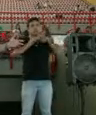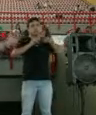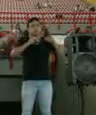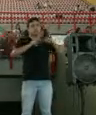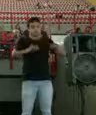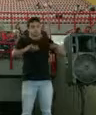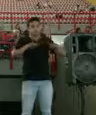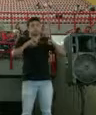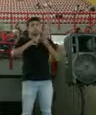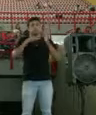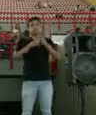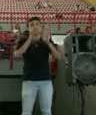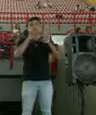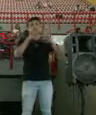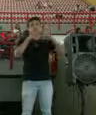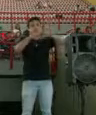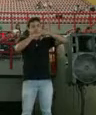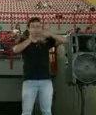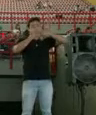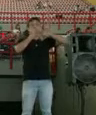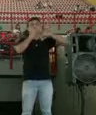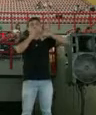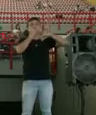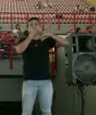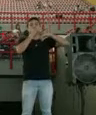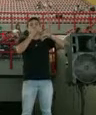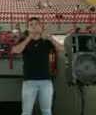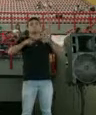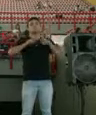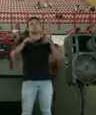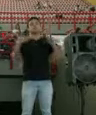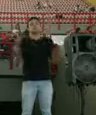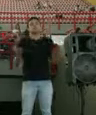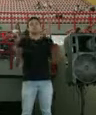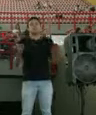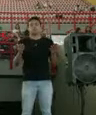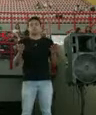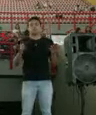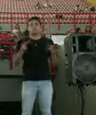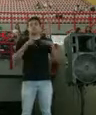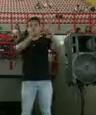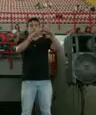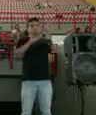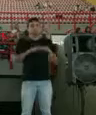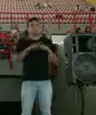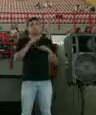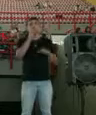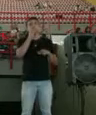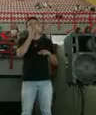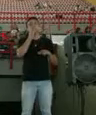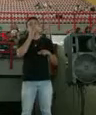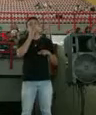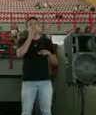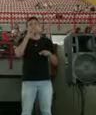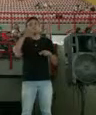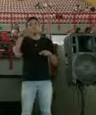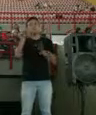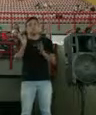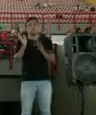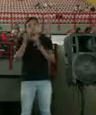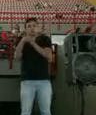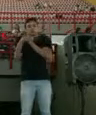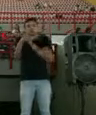diluída. Ou seja, minha urina vai sair com bastante água. Qual é o problema disso? É que isso pode mascarar o